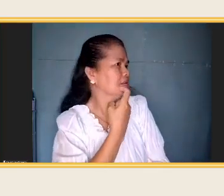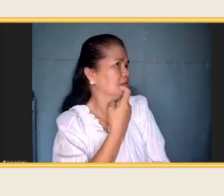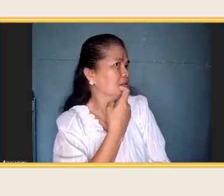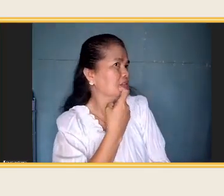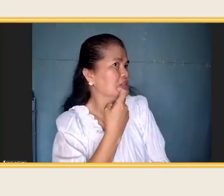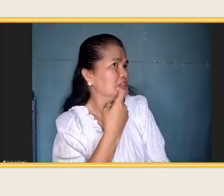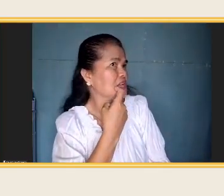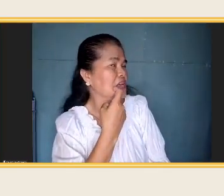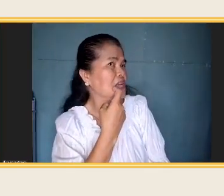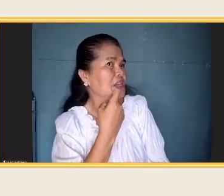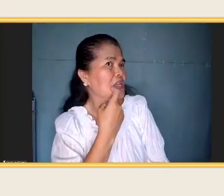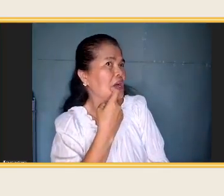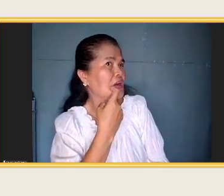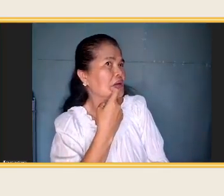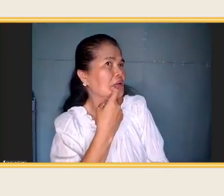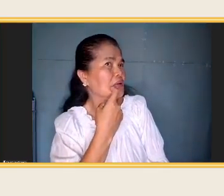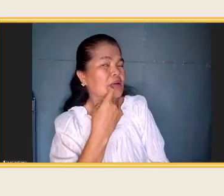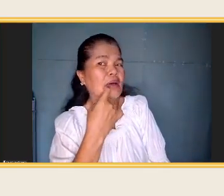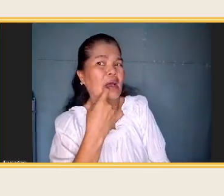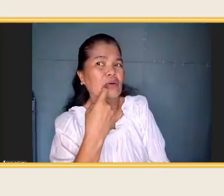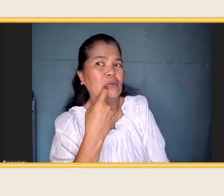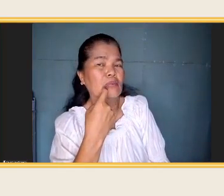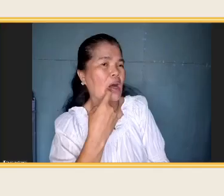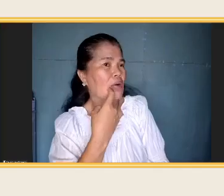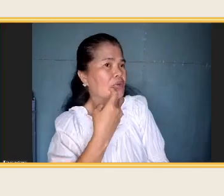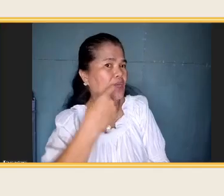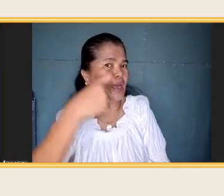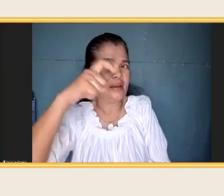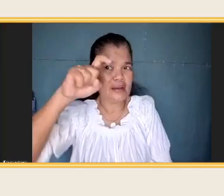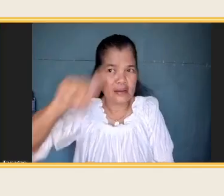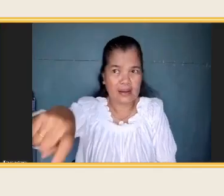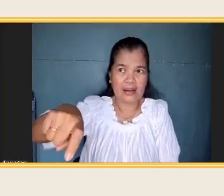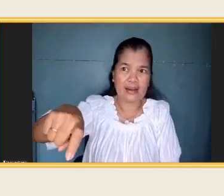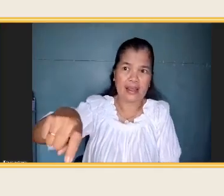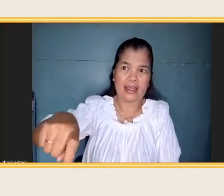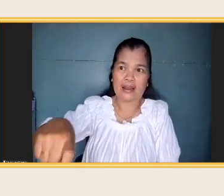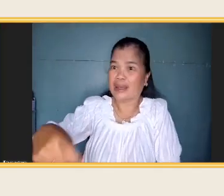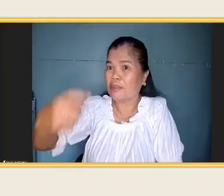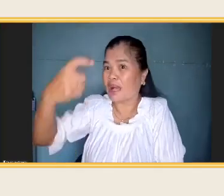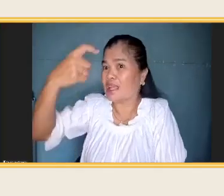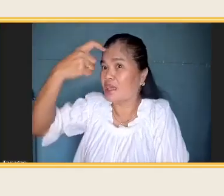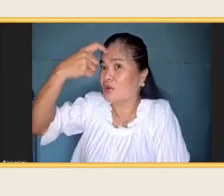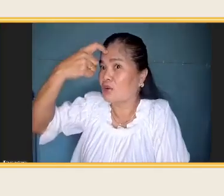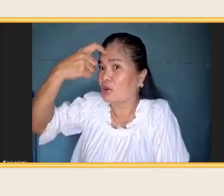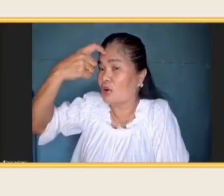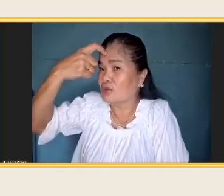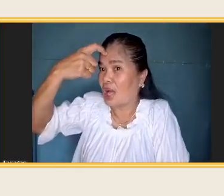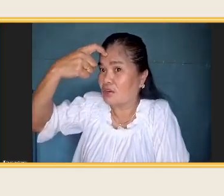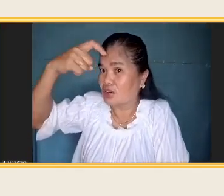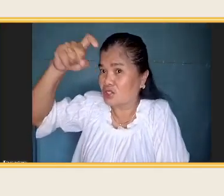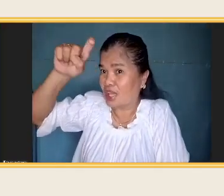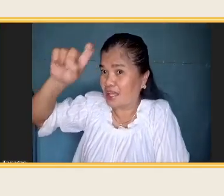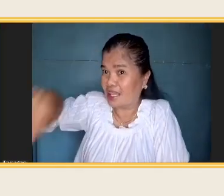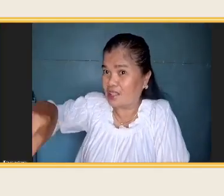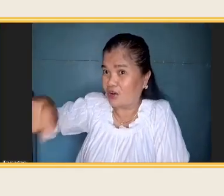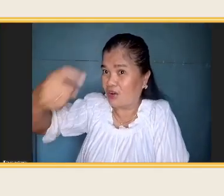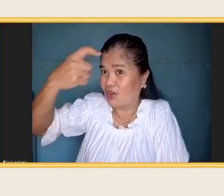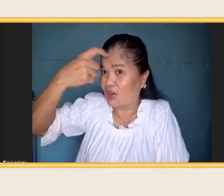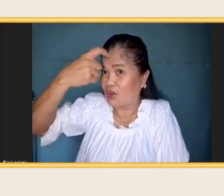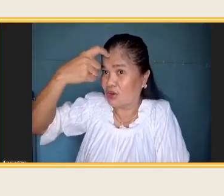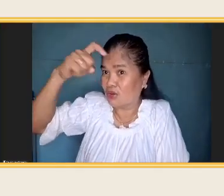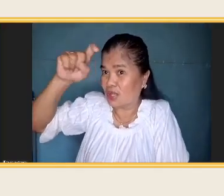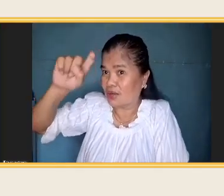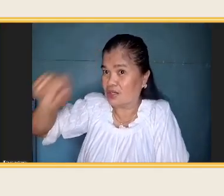hand sa gilid ng yung mouth, then ganyan. Di ba kanina yung don't understand